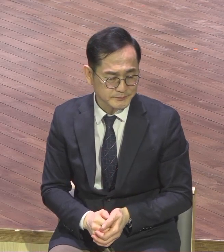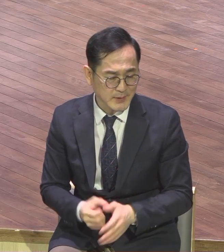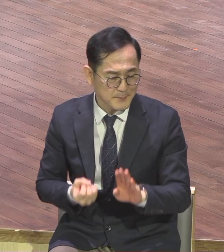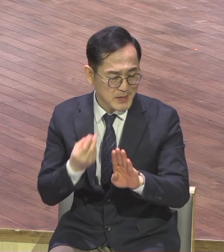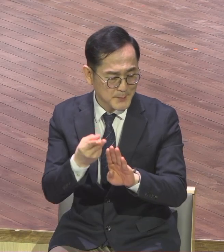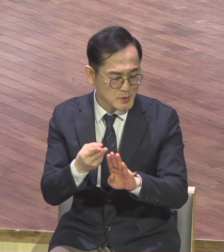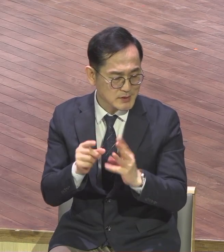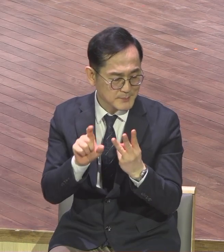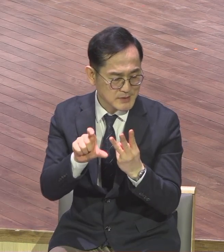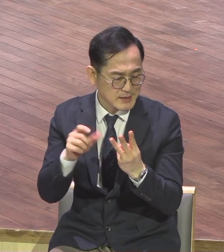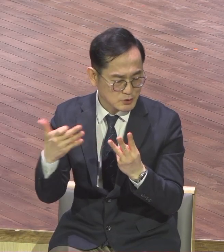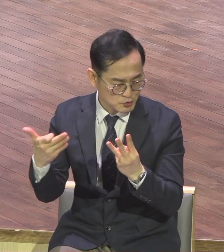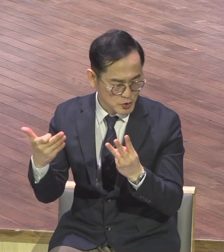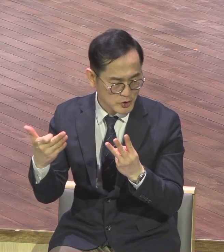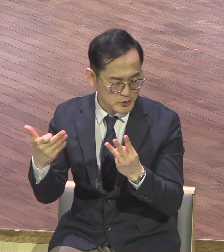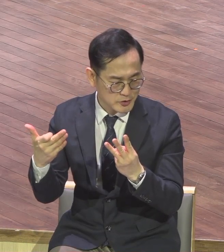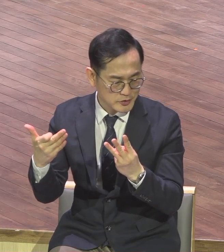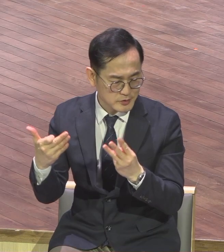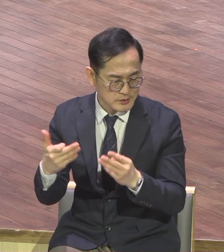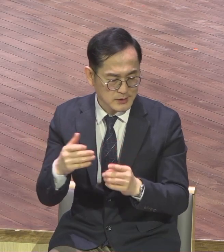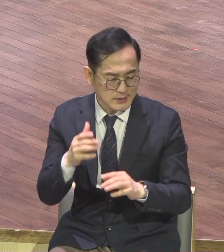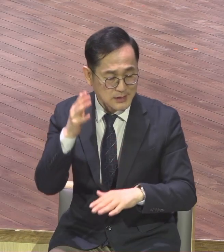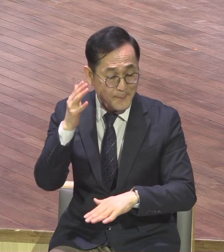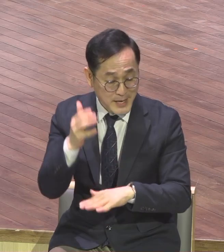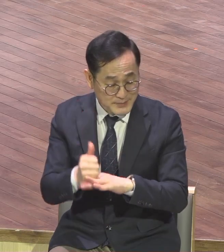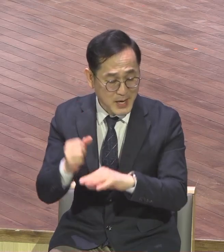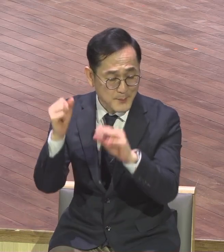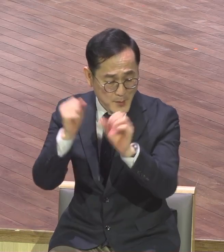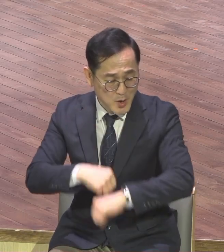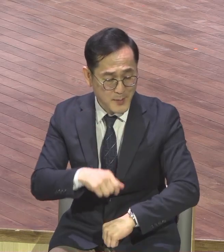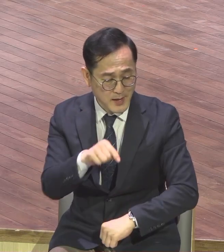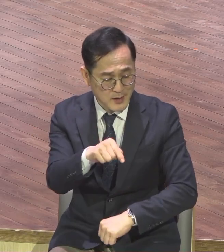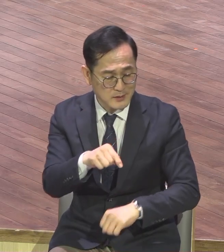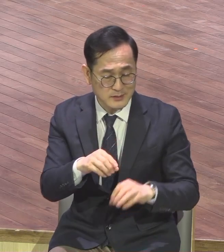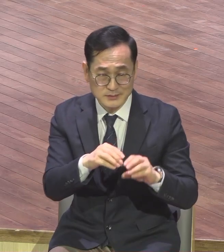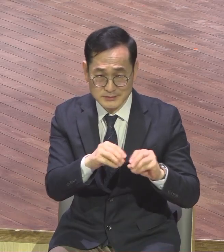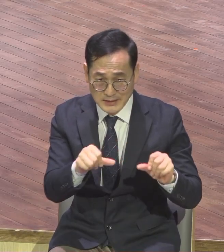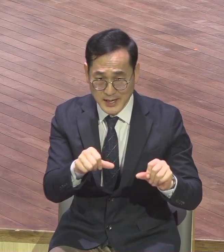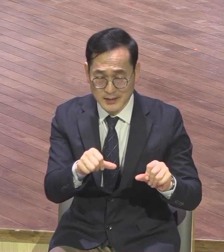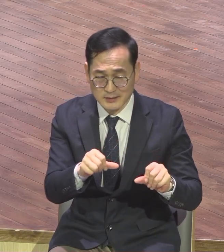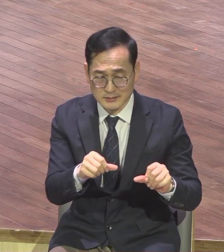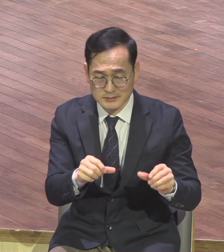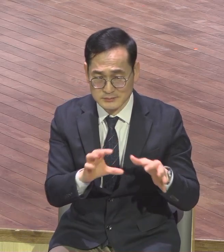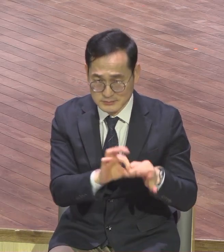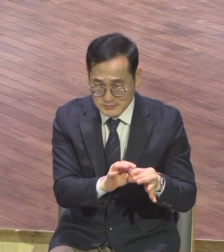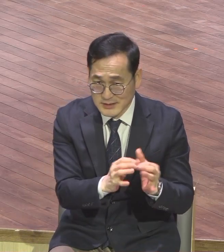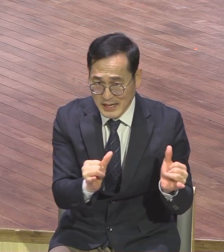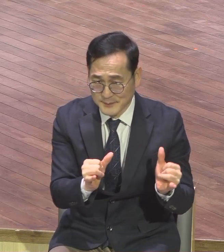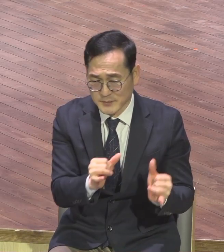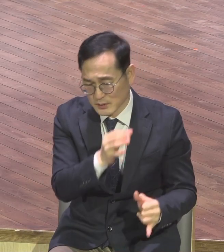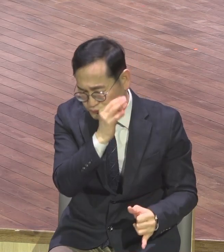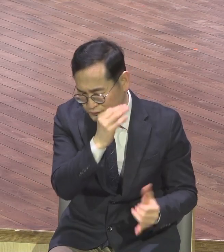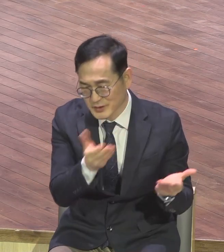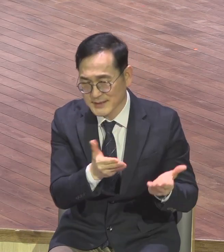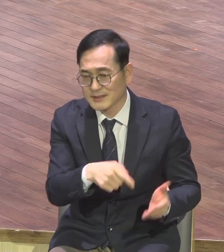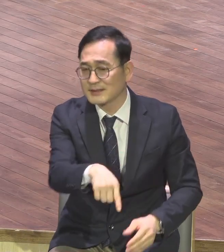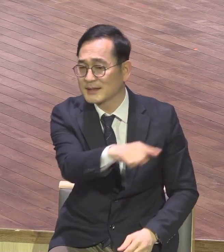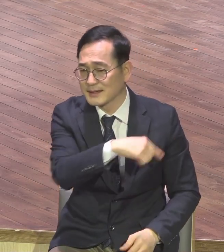배요, 그 영광은 그들의 부끄러움에 있고 땅의 일을 생각하는 자라. 답